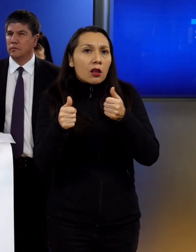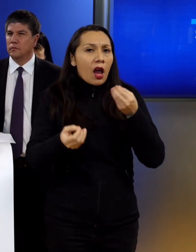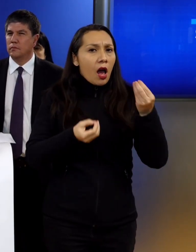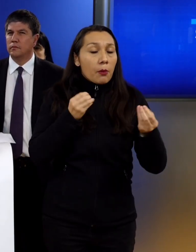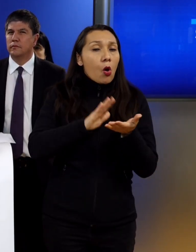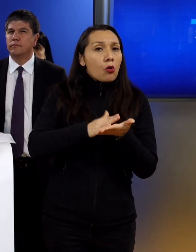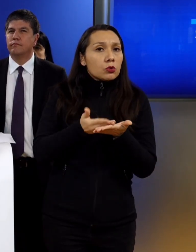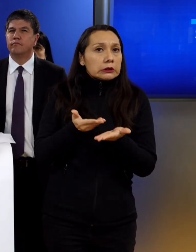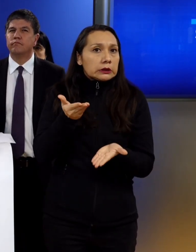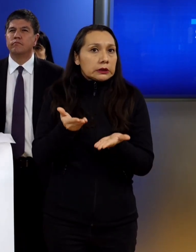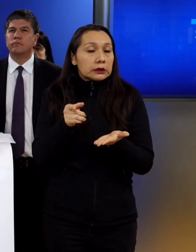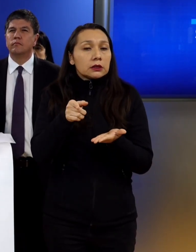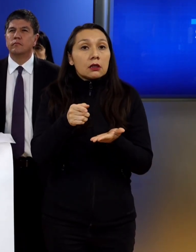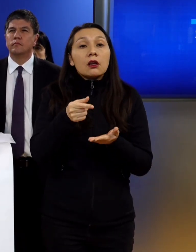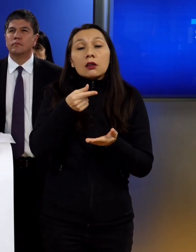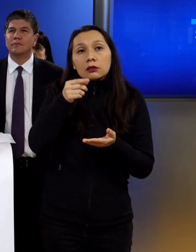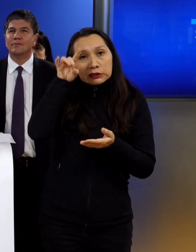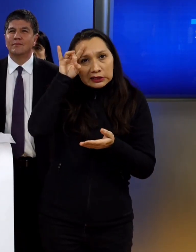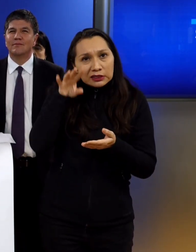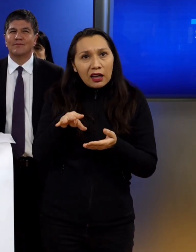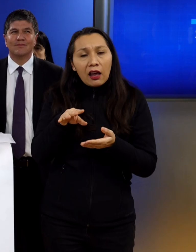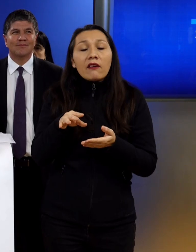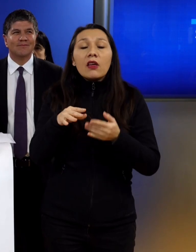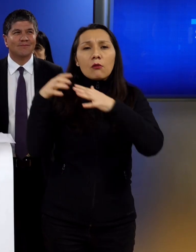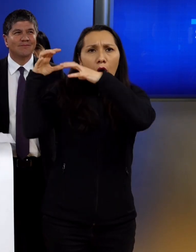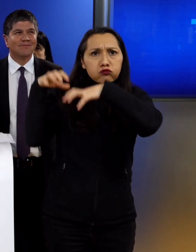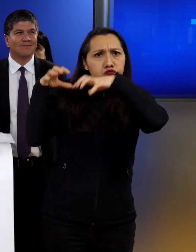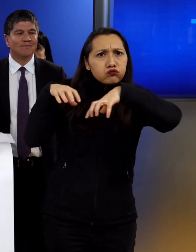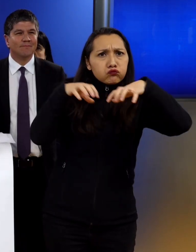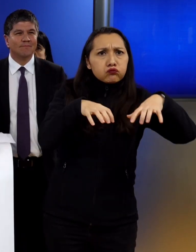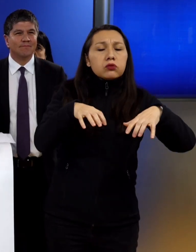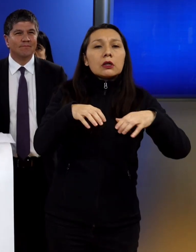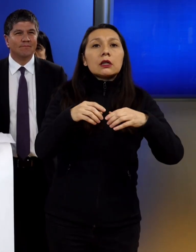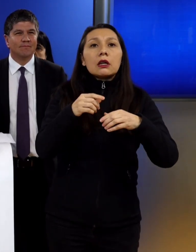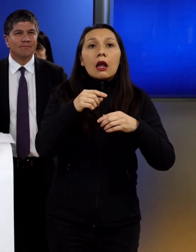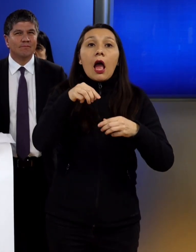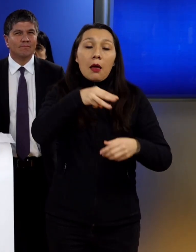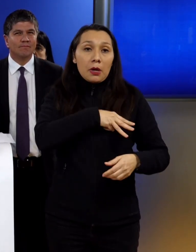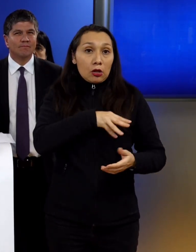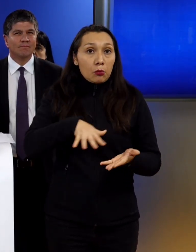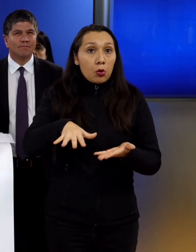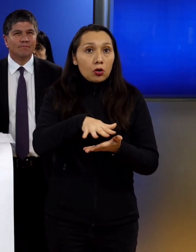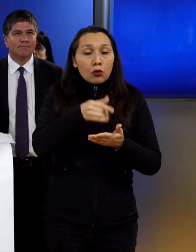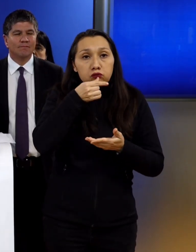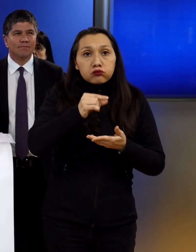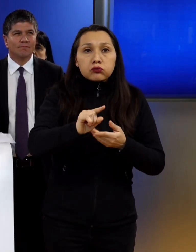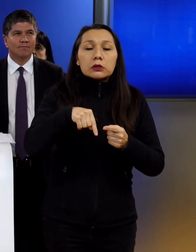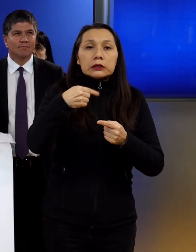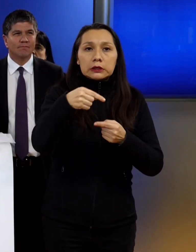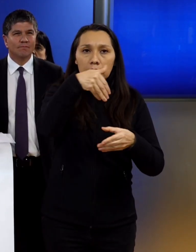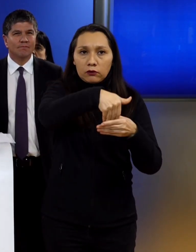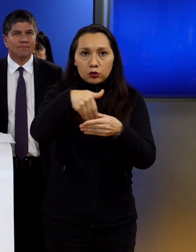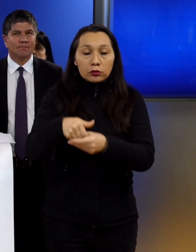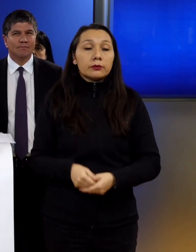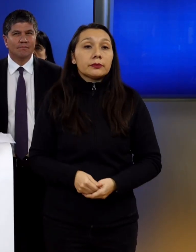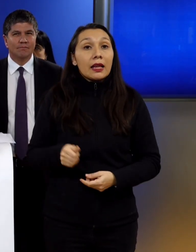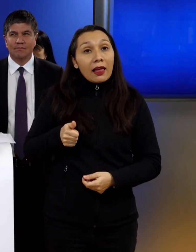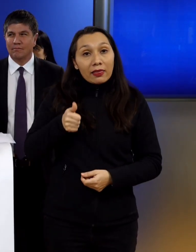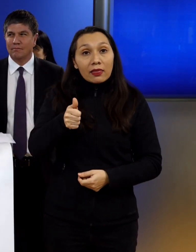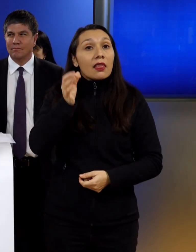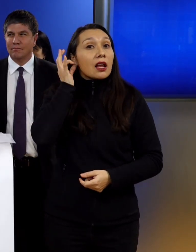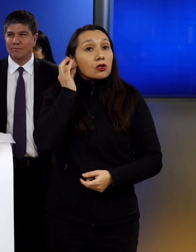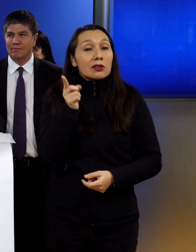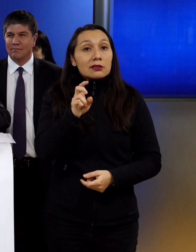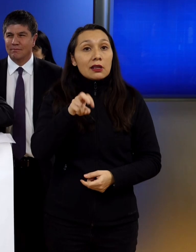ese balance? Y sabemos también que viene un tren de sistemas frontales para la región metropolitana, justo también. Así es. En elecciones. Vamos, la directora SENAPRED va a